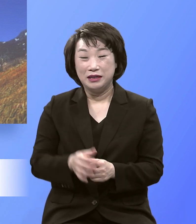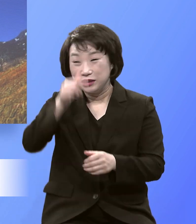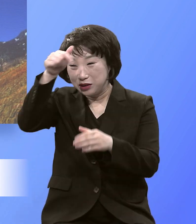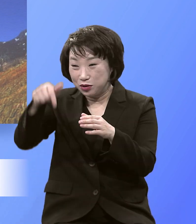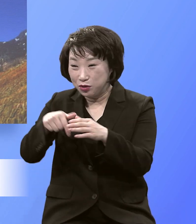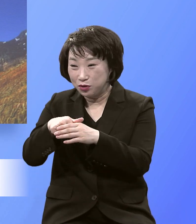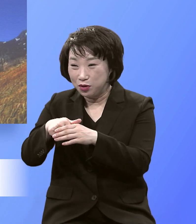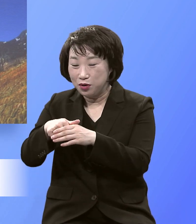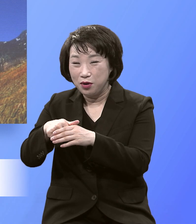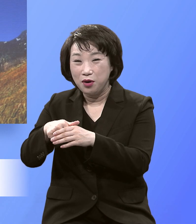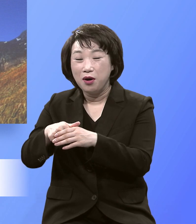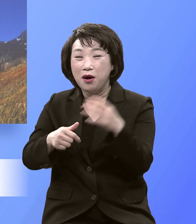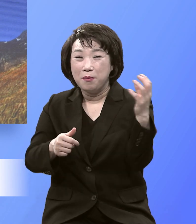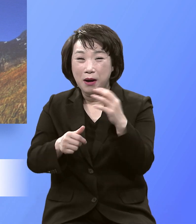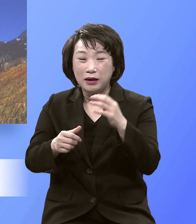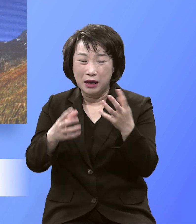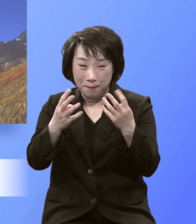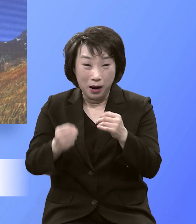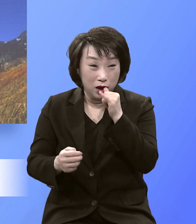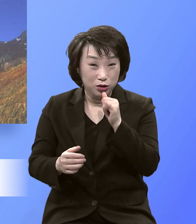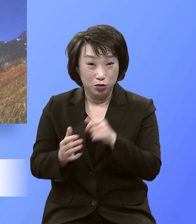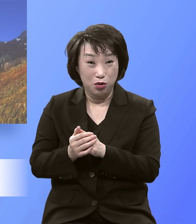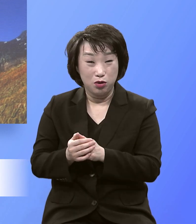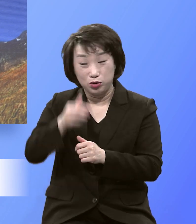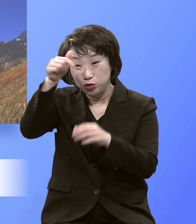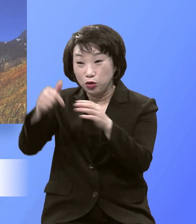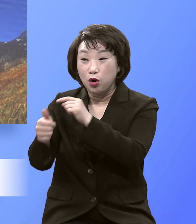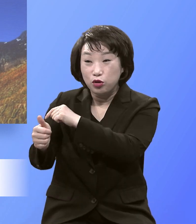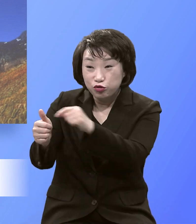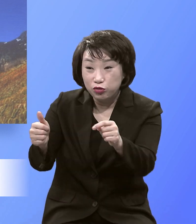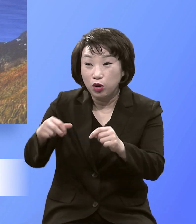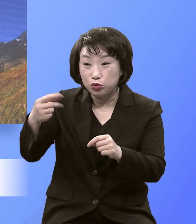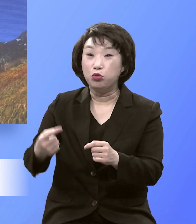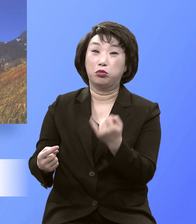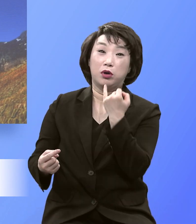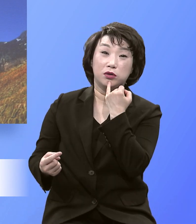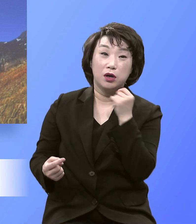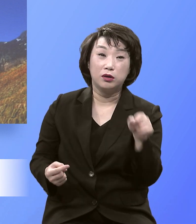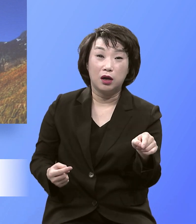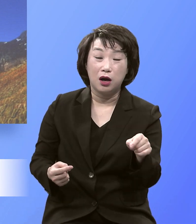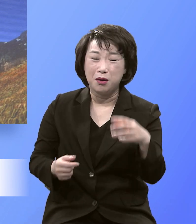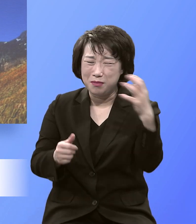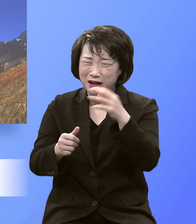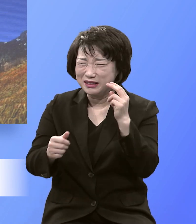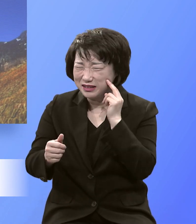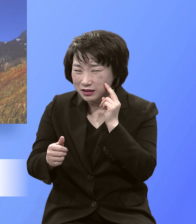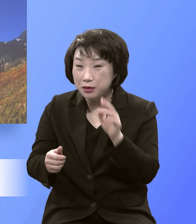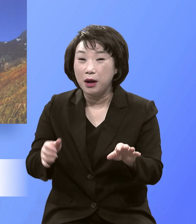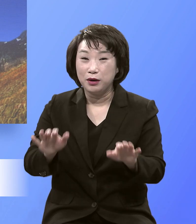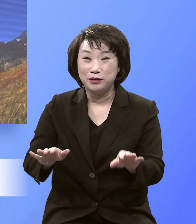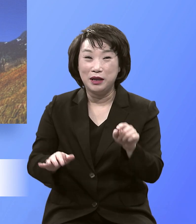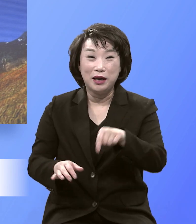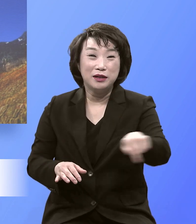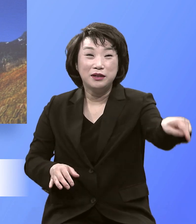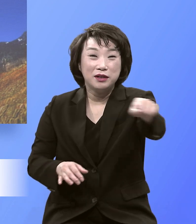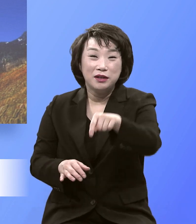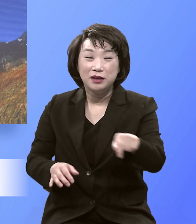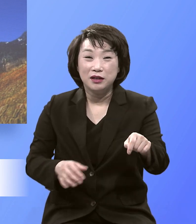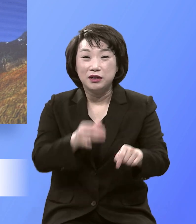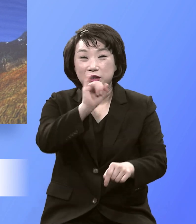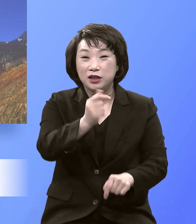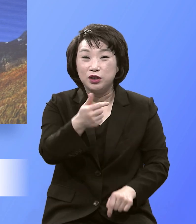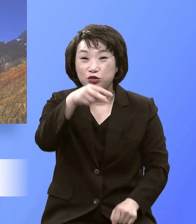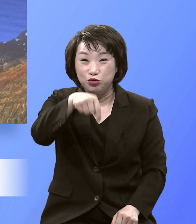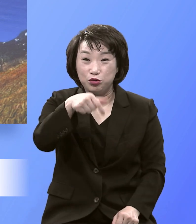기독교 박해를, 기독교인들을 죽여요. 이 정도로 엄청나게 박해를 하는데, 힌두교